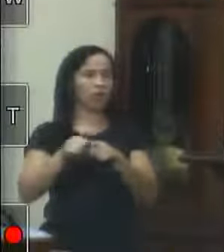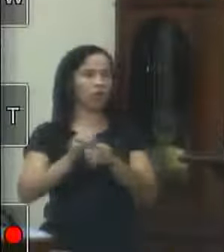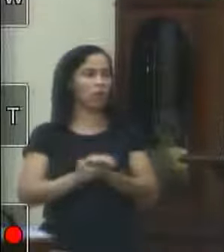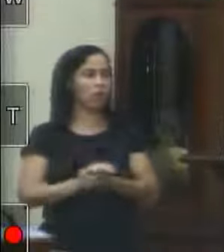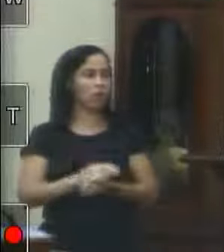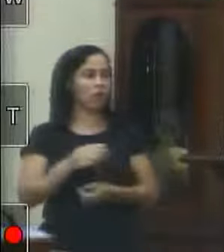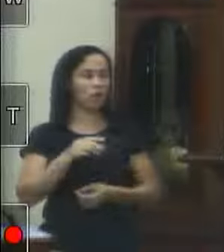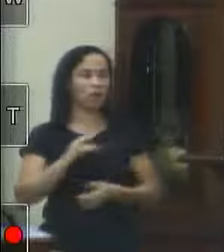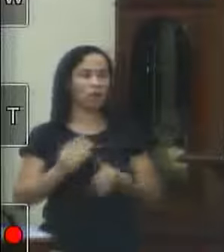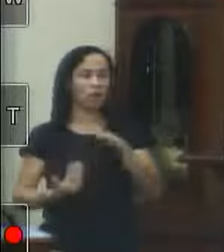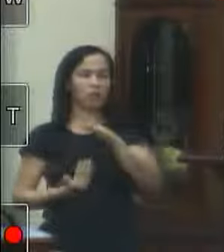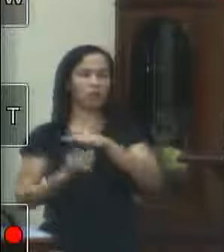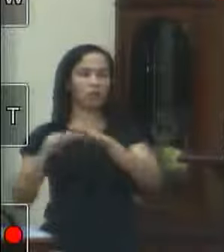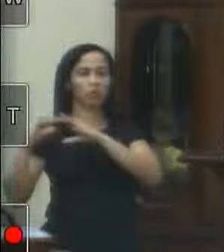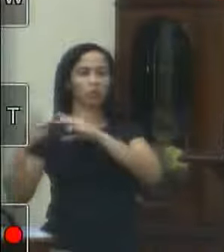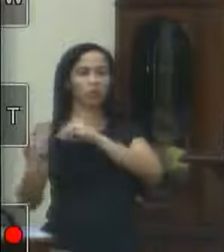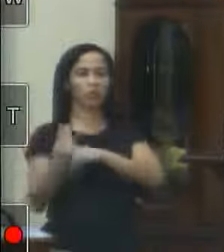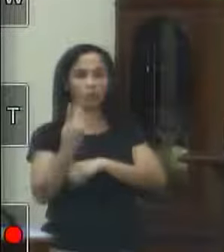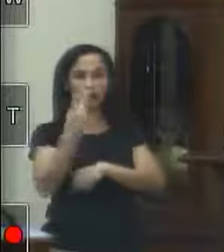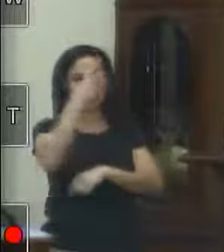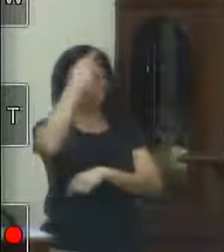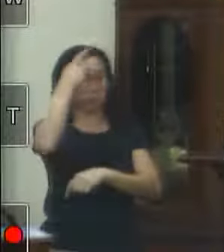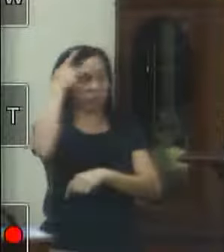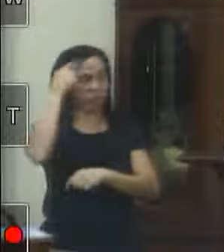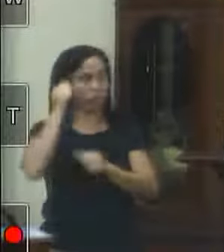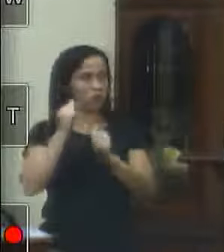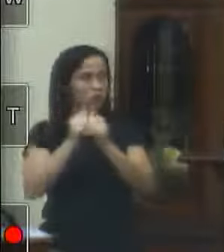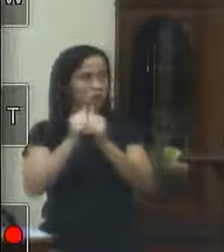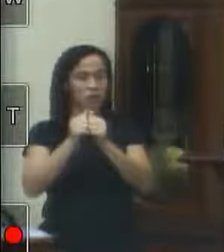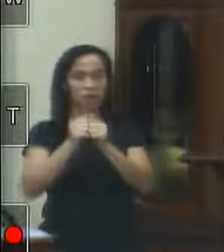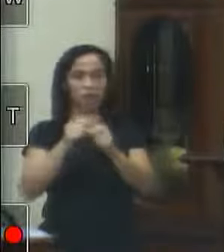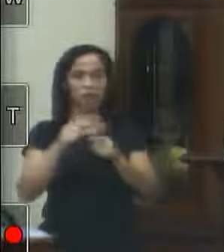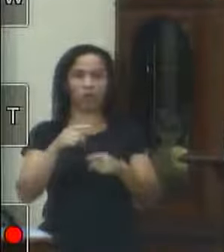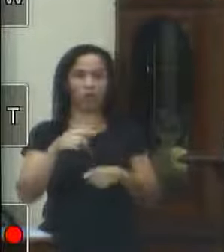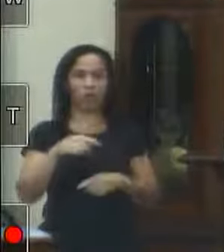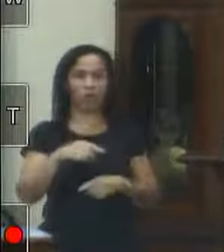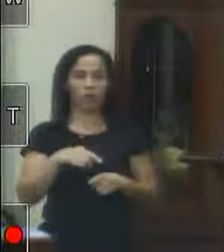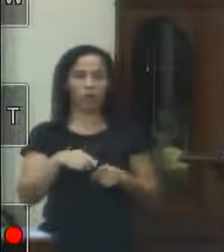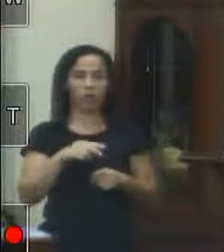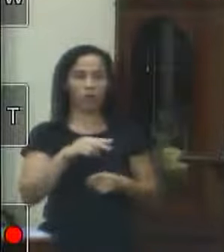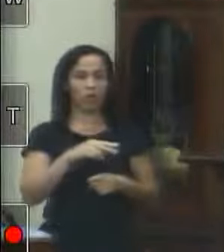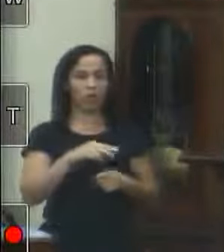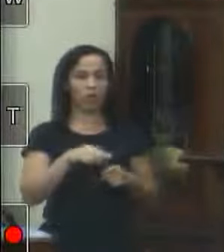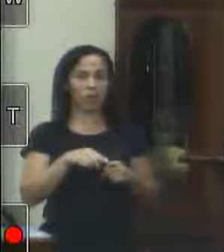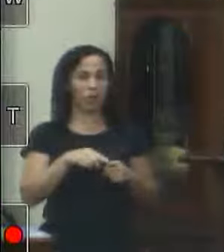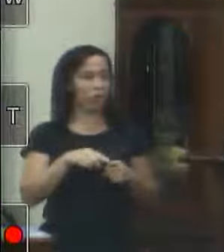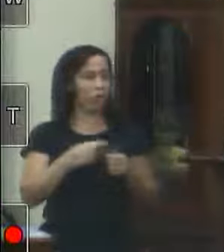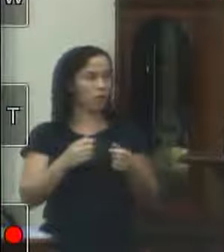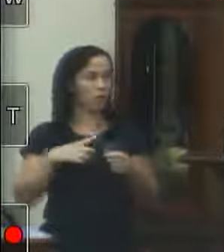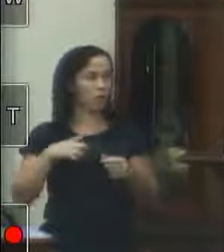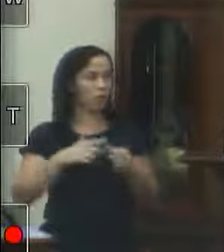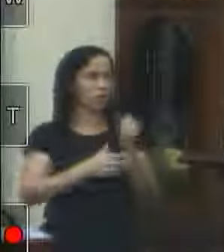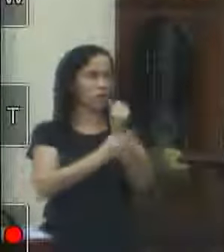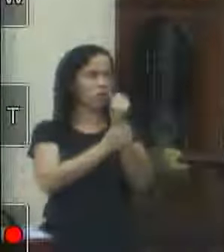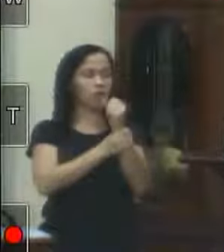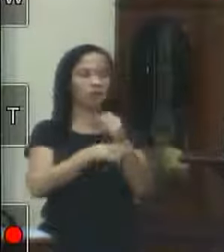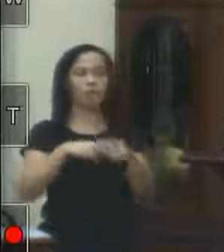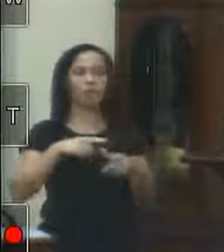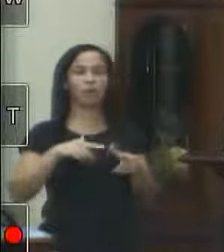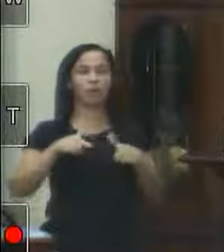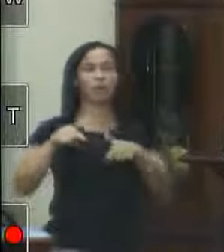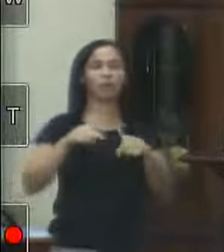o tempo todo com 2 pessoas no nosso lado, que foi para nos dar segurança, né, pelo nosso trabalho,